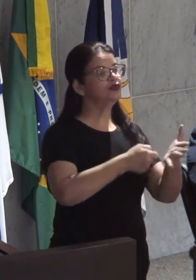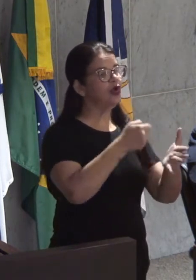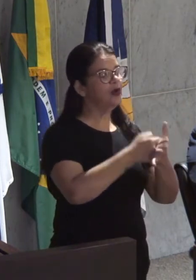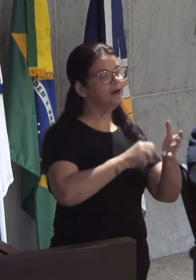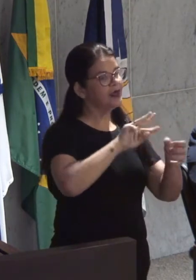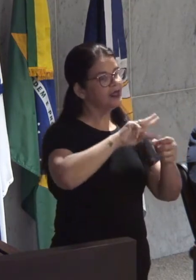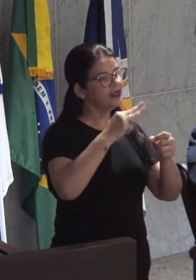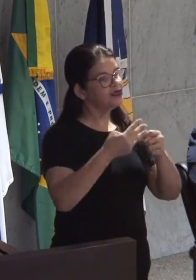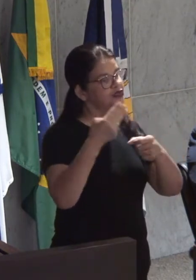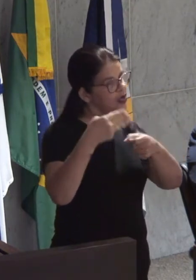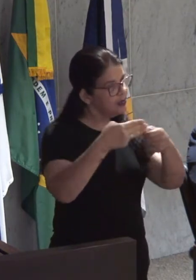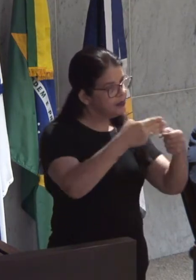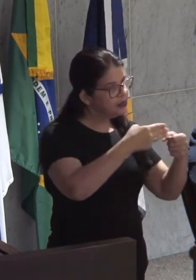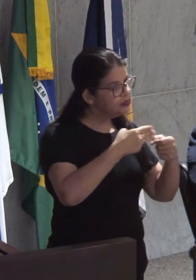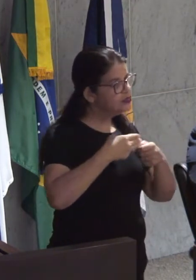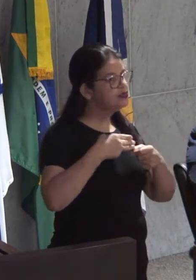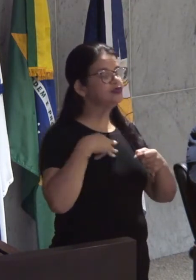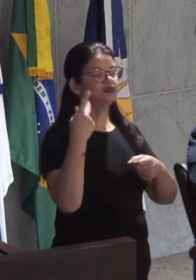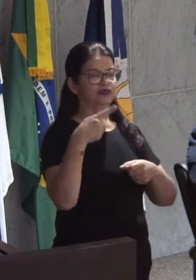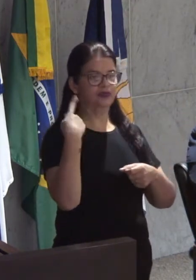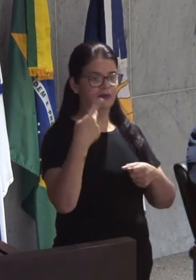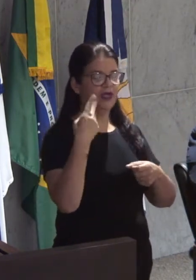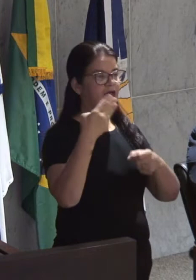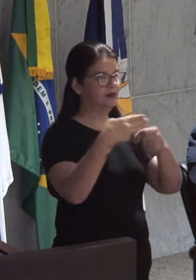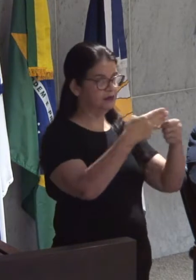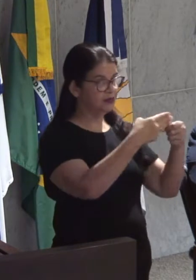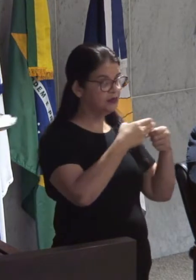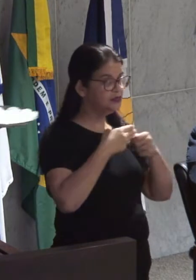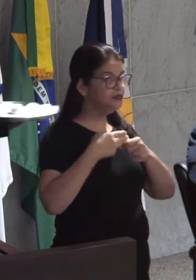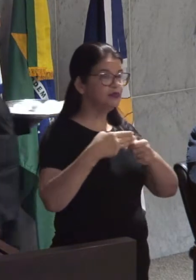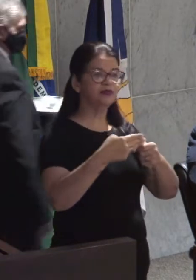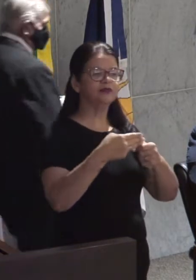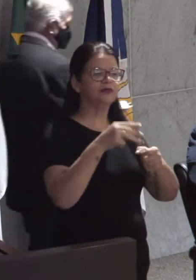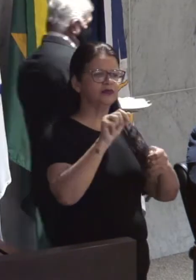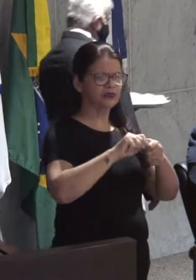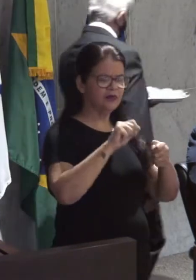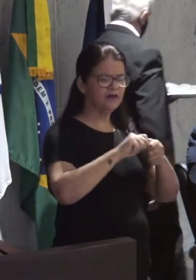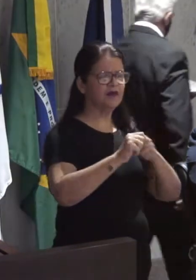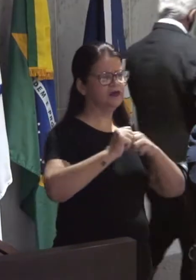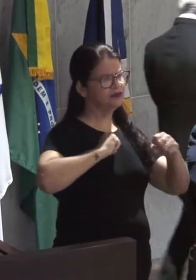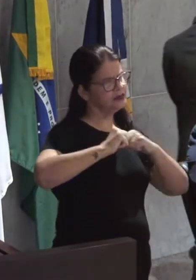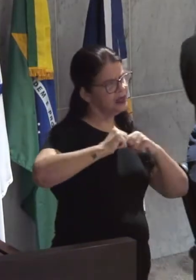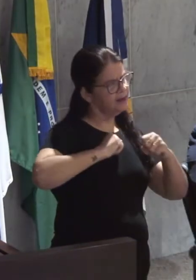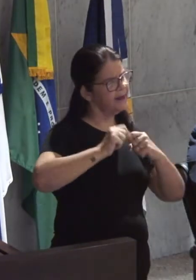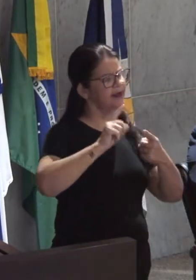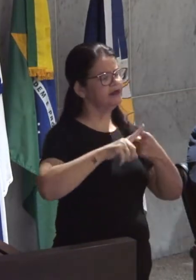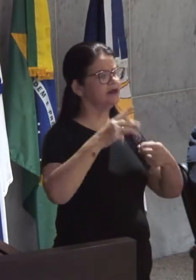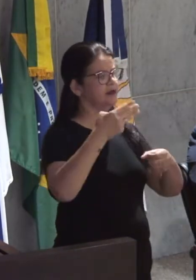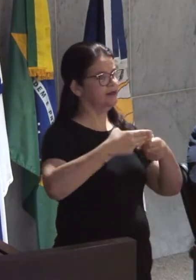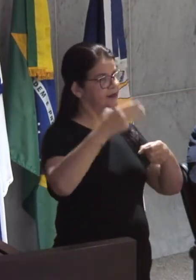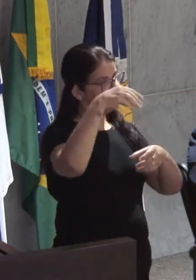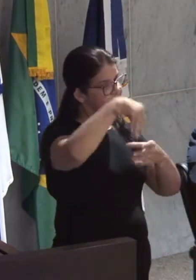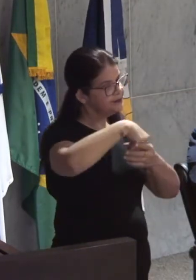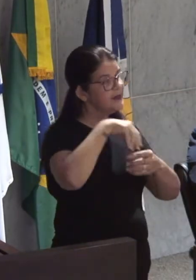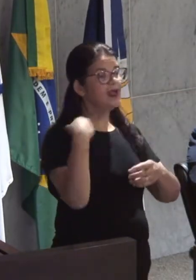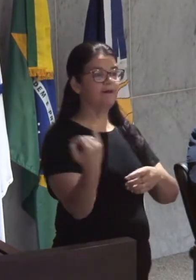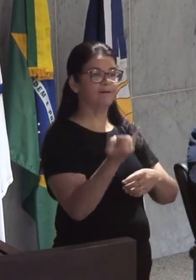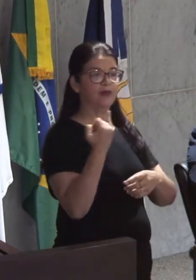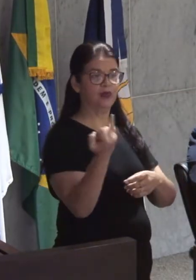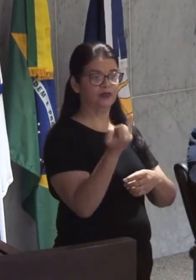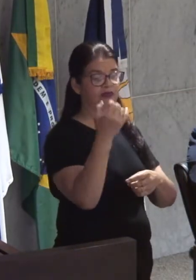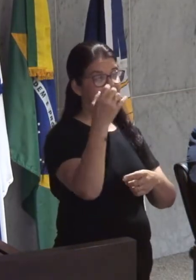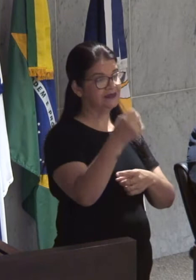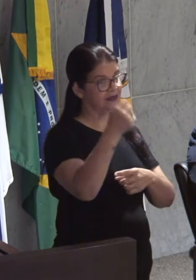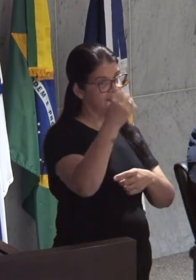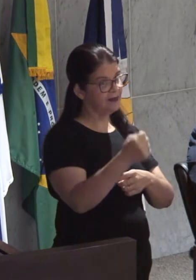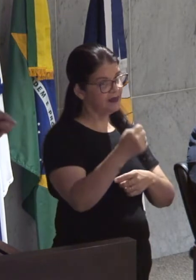câmaras municipais, dos parlamentos municipais, que façam esse debate também lá no município. A importância da